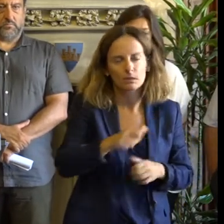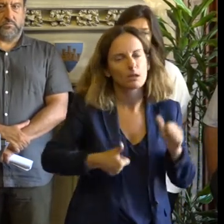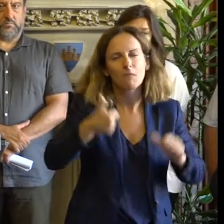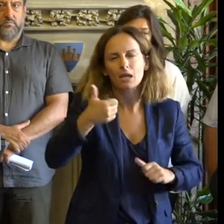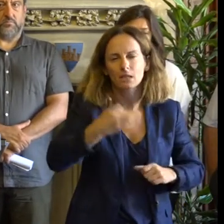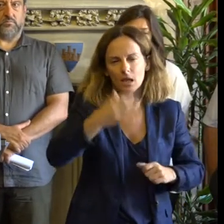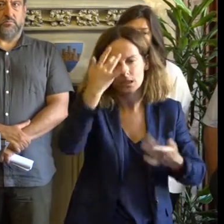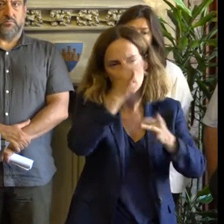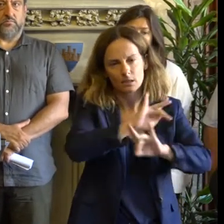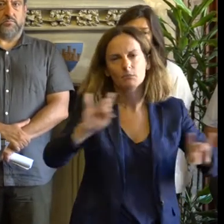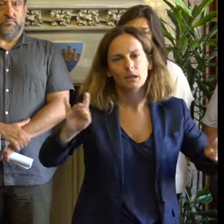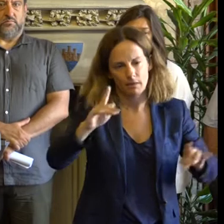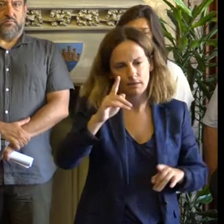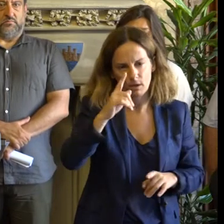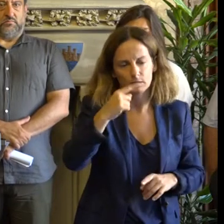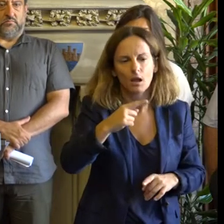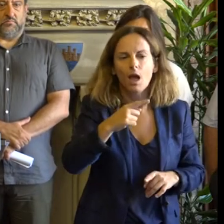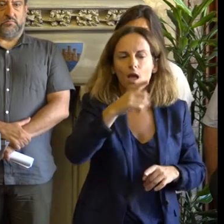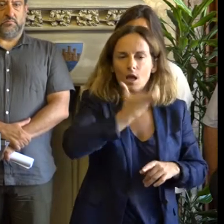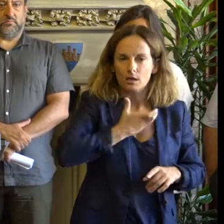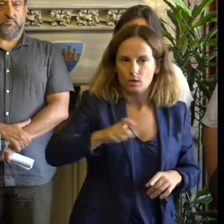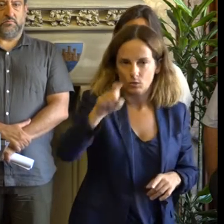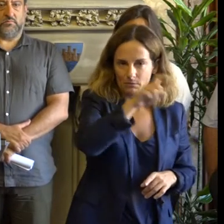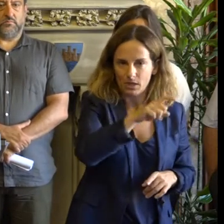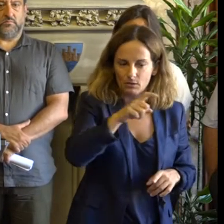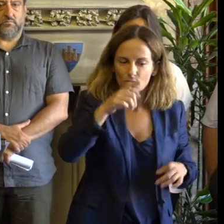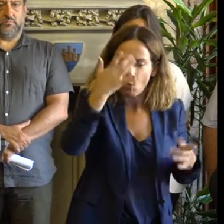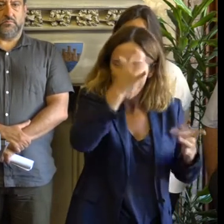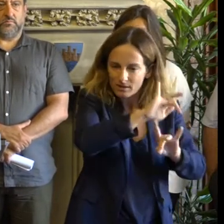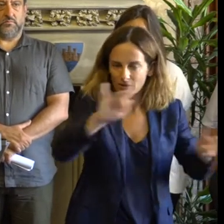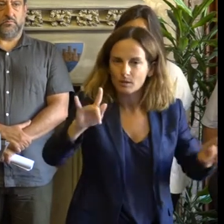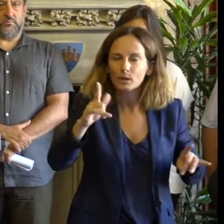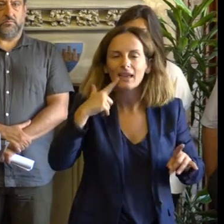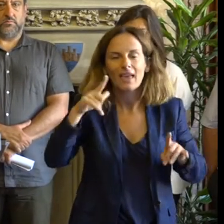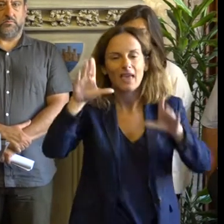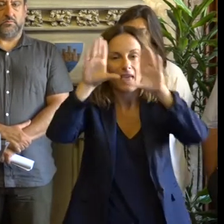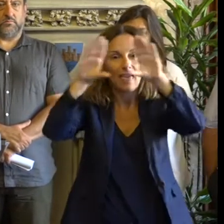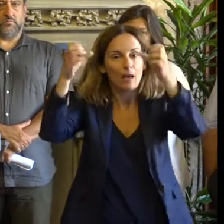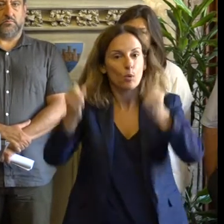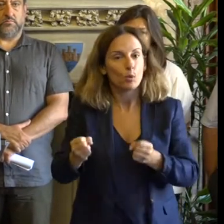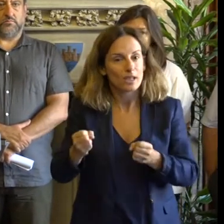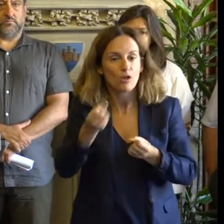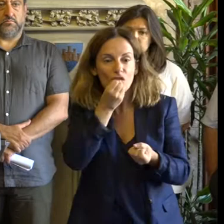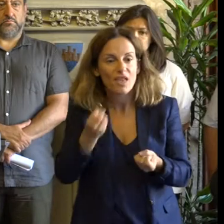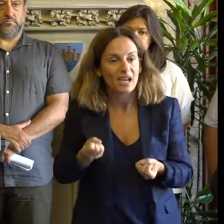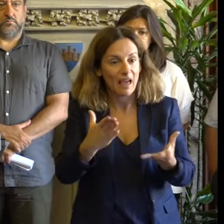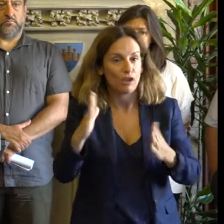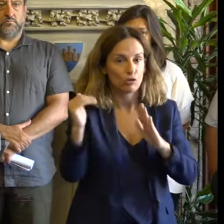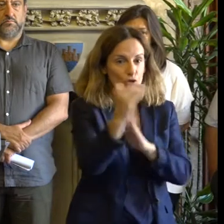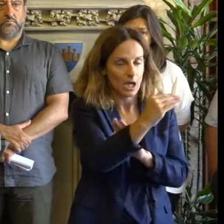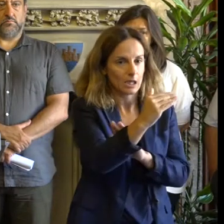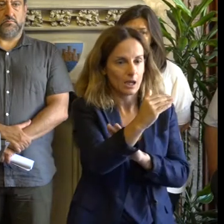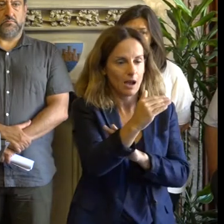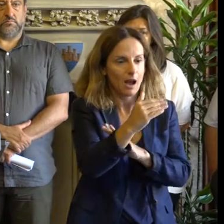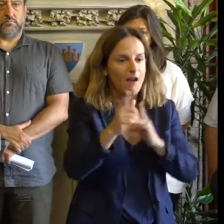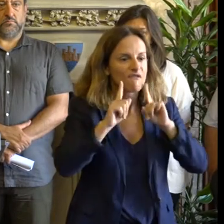els municipis de Serra de Tramuntana de lo que suposa la declaració de la serra i dels beneficis, inclús a nivell econòmic, que d'això se'n poden desseure, en quant